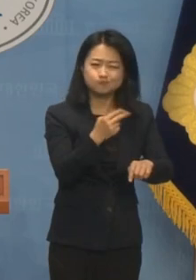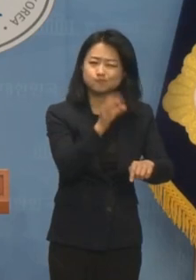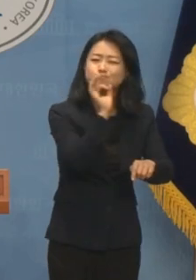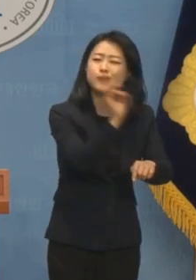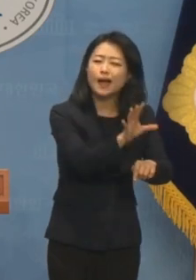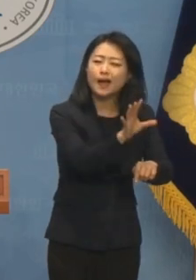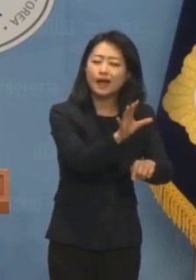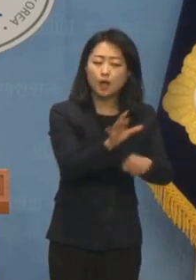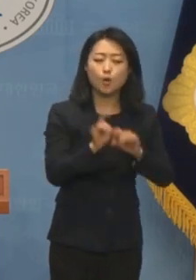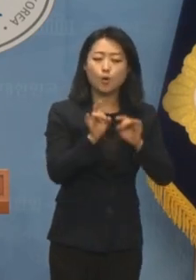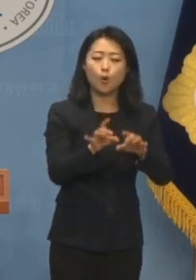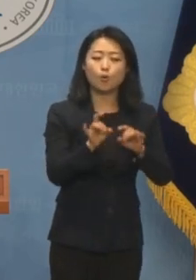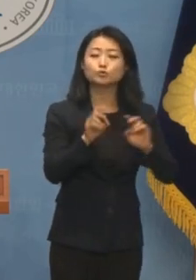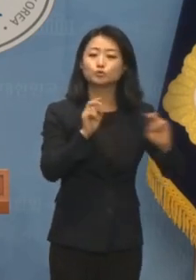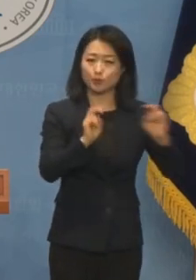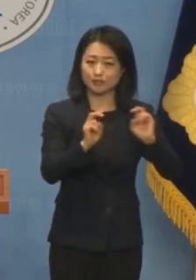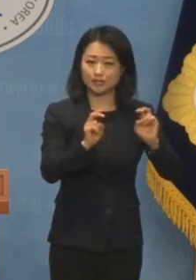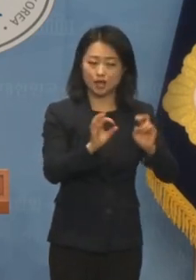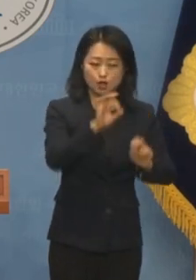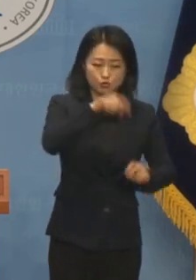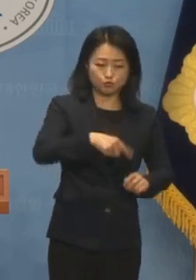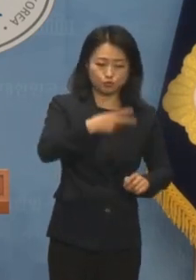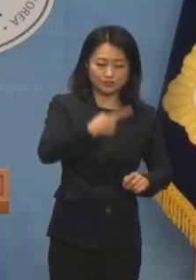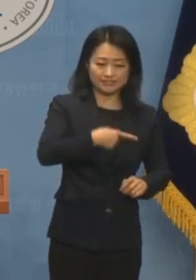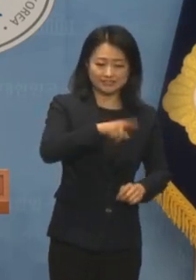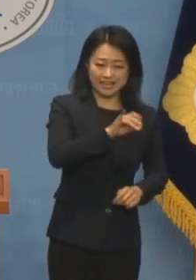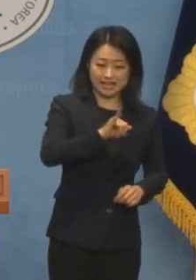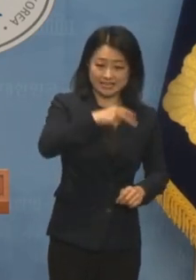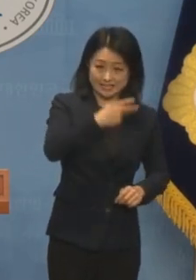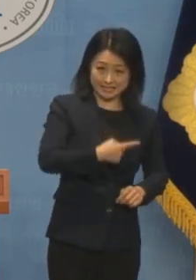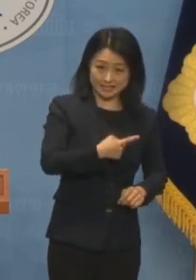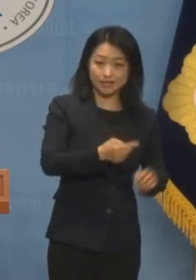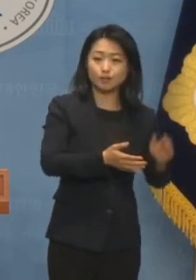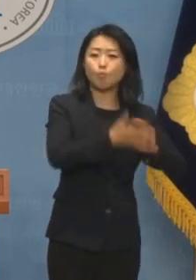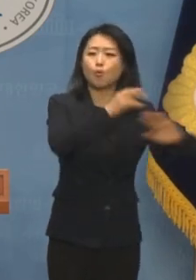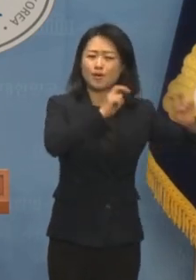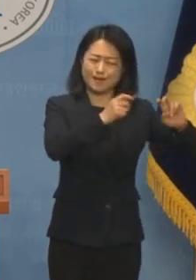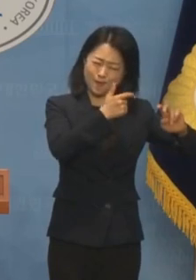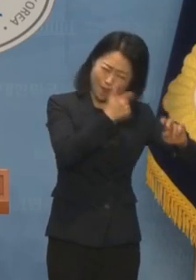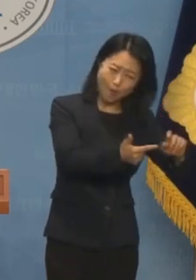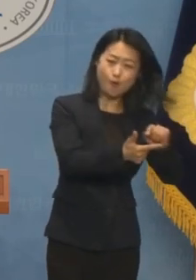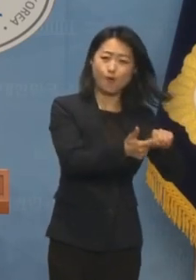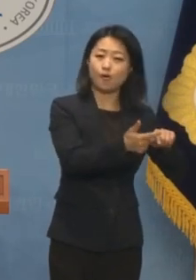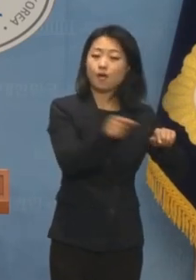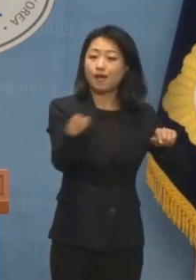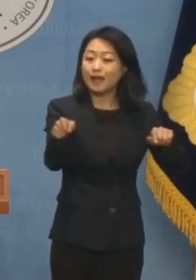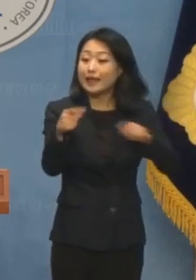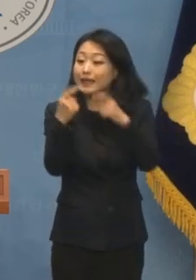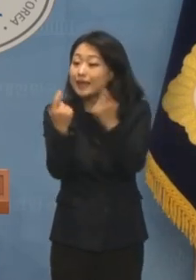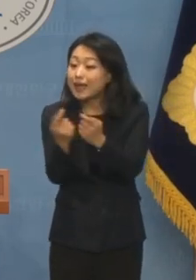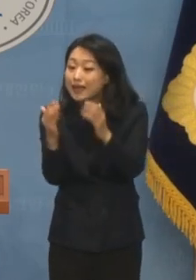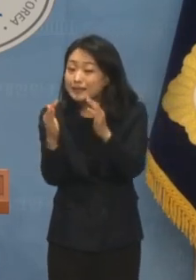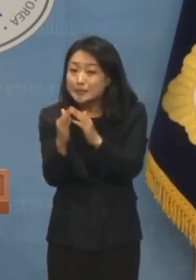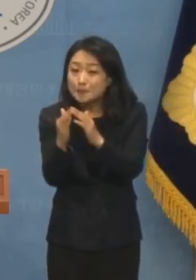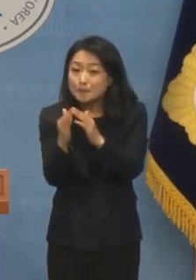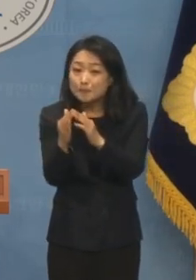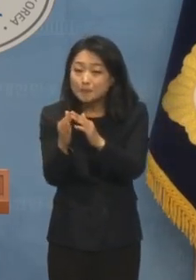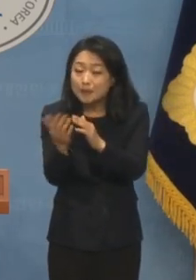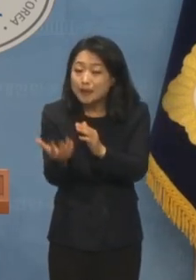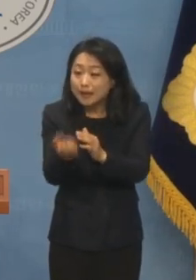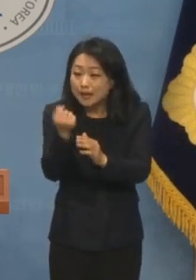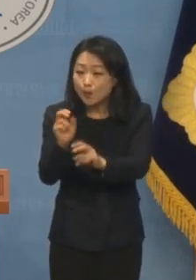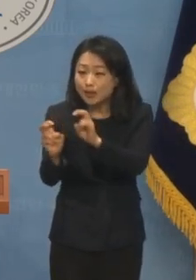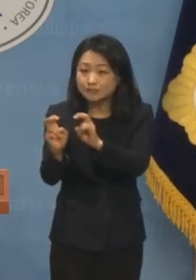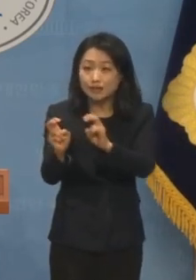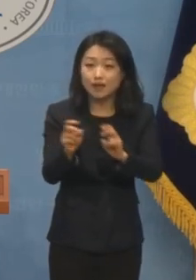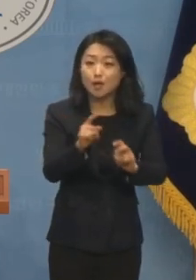최대 석유개발 회사인 우두 사이드와 본사를 개인 자택에 둔 지오 둘 중 누구의 말이 더 신뢰가